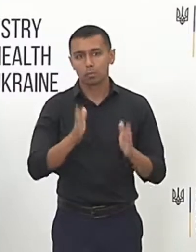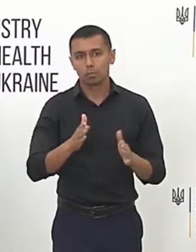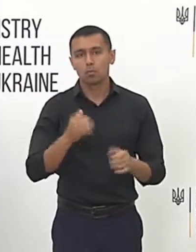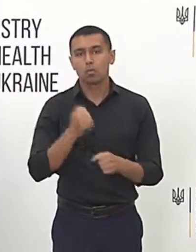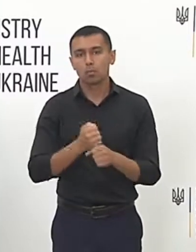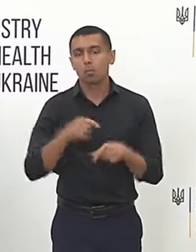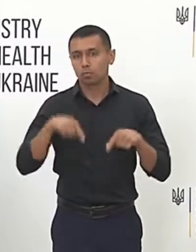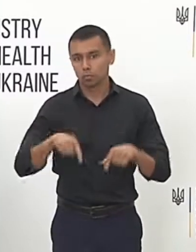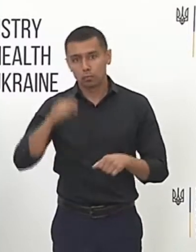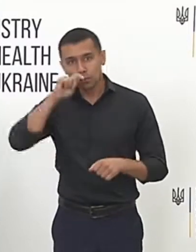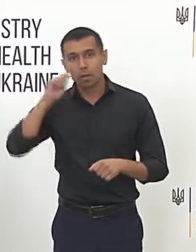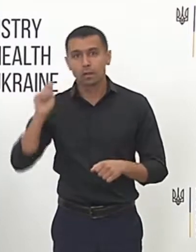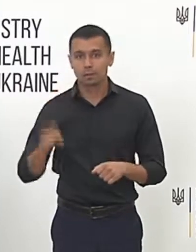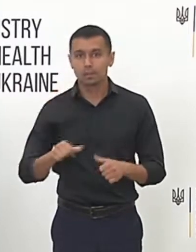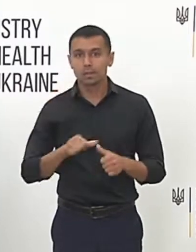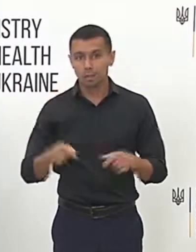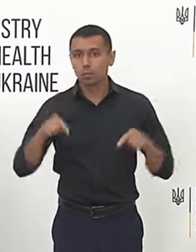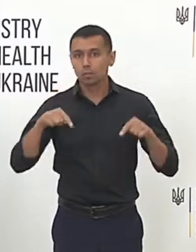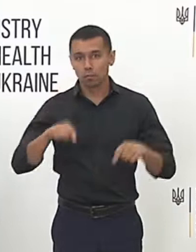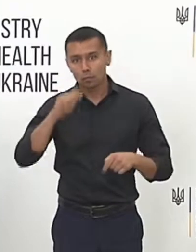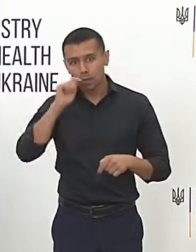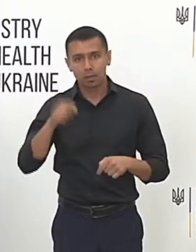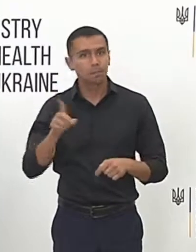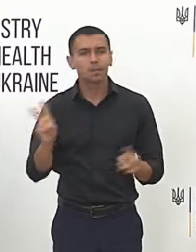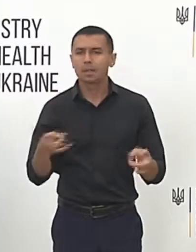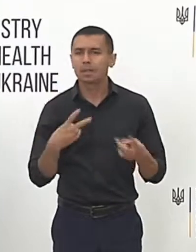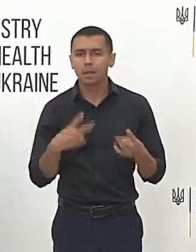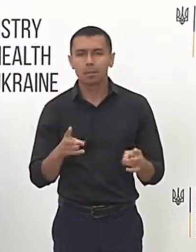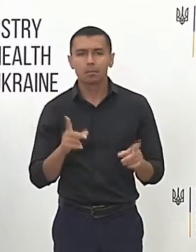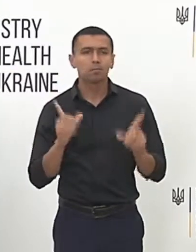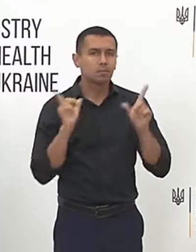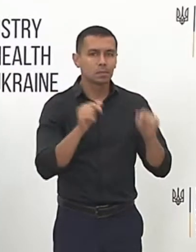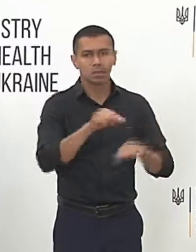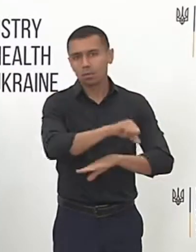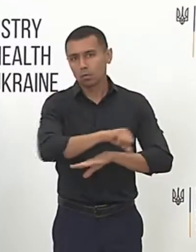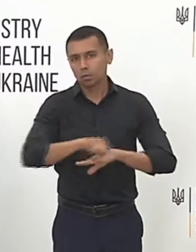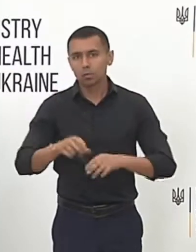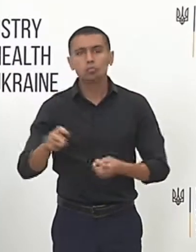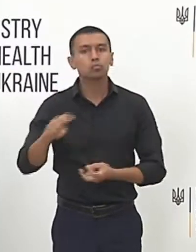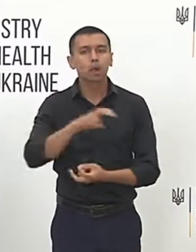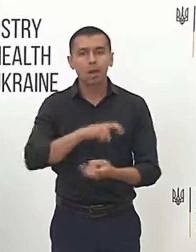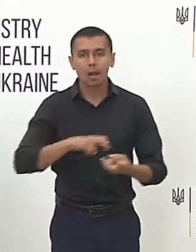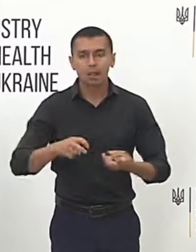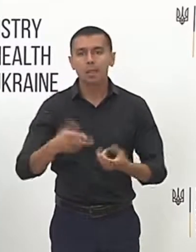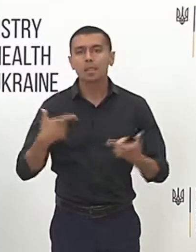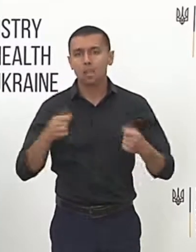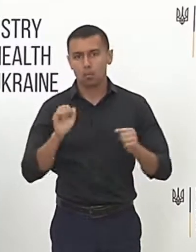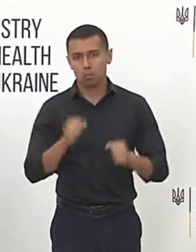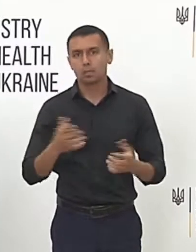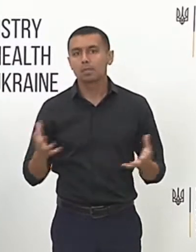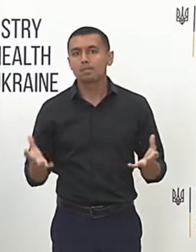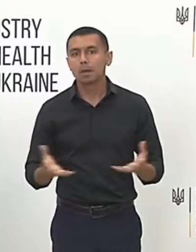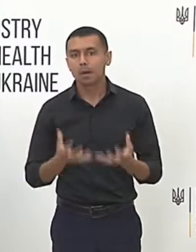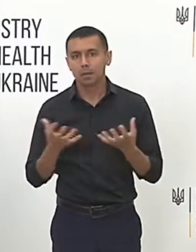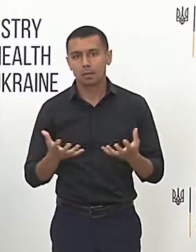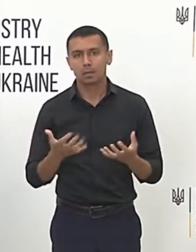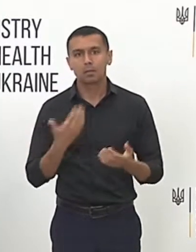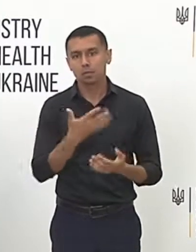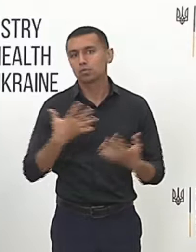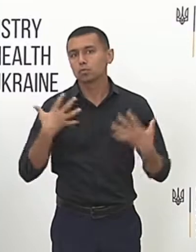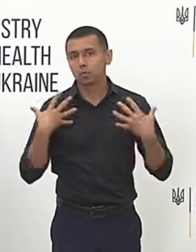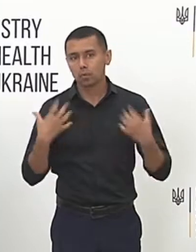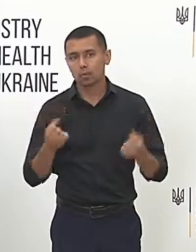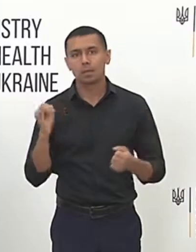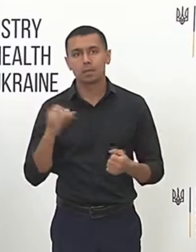її робити вдома. Саме вдома, і їм не треба скитатися по світу і шукати, де можуть зберегти їх